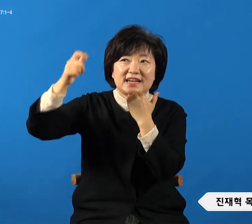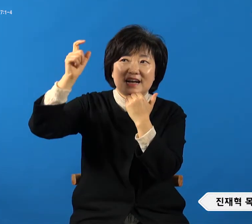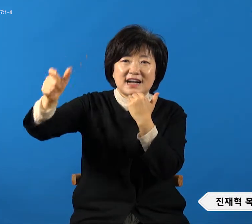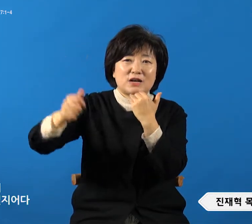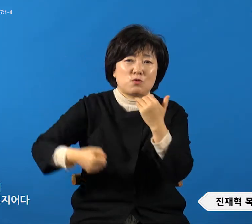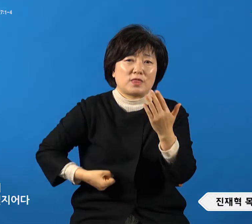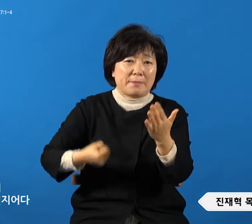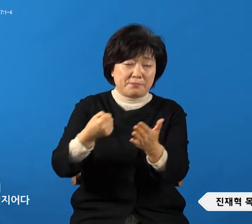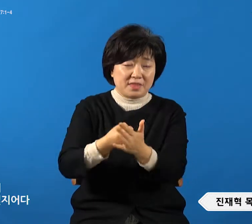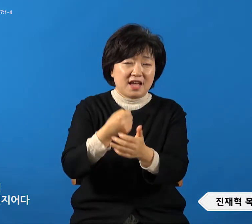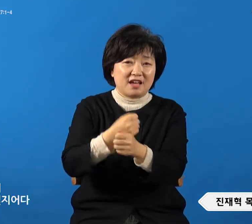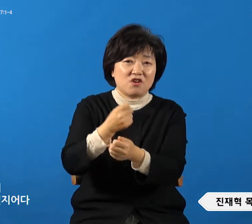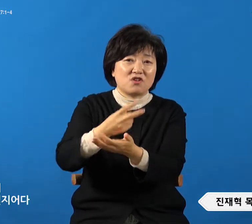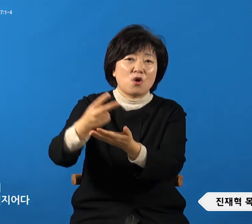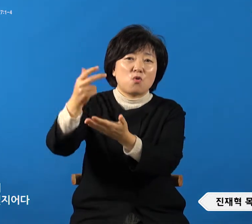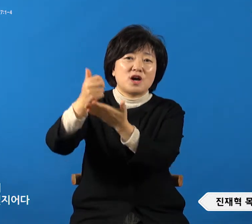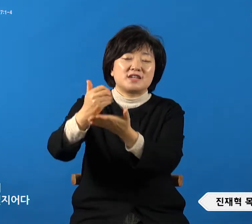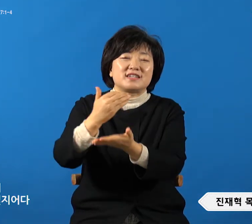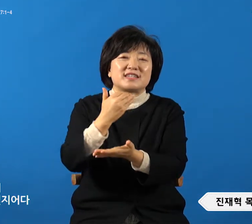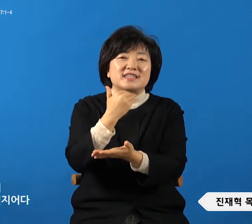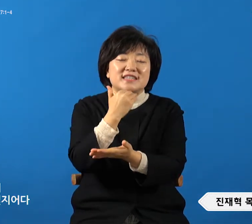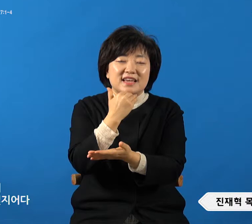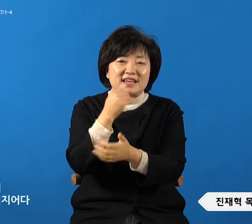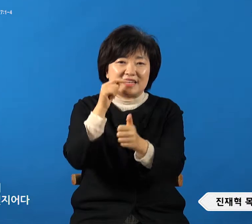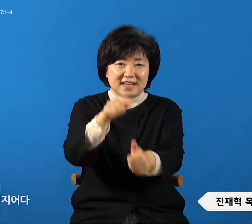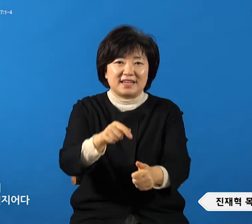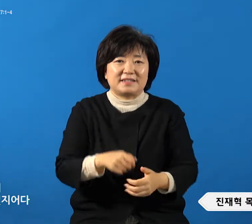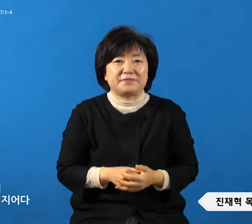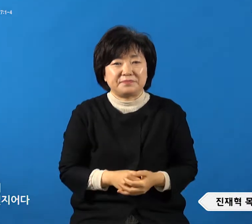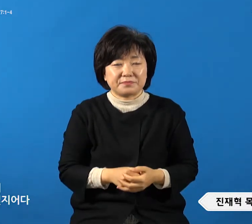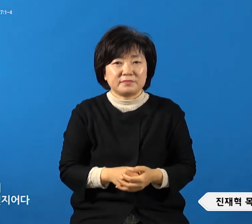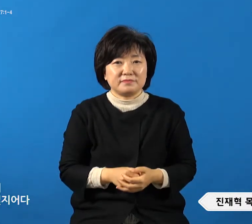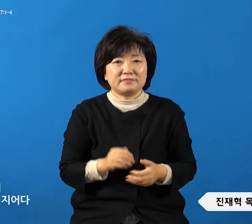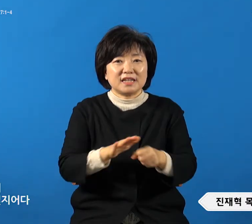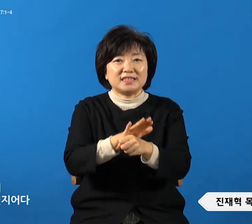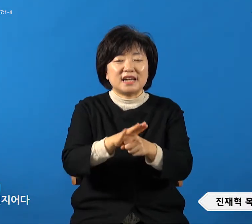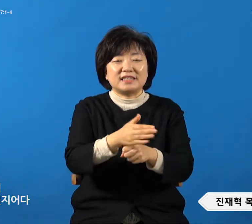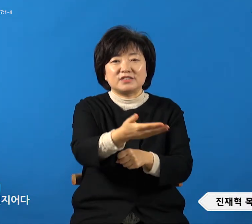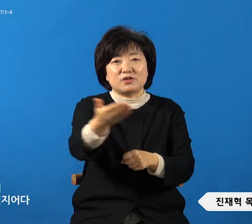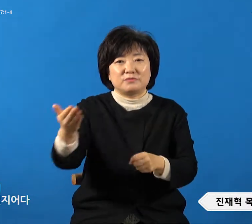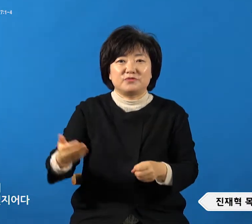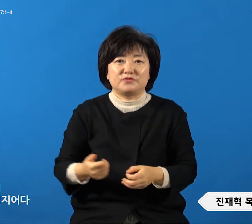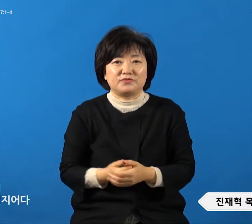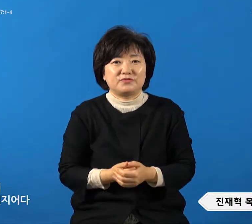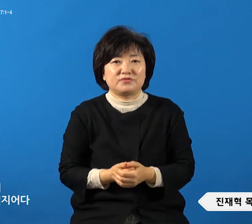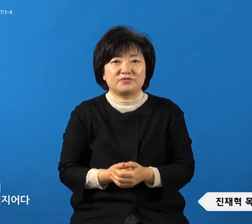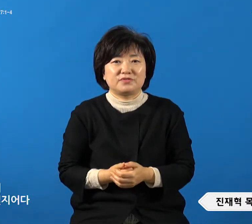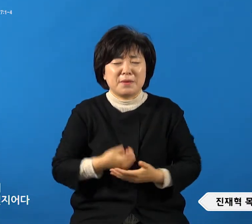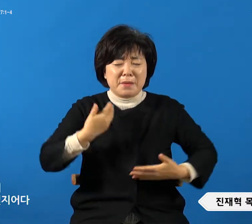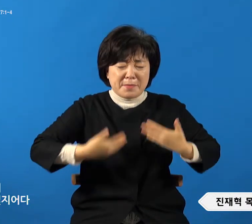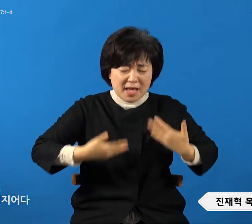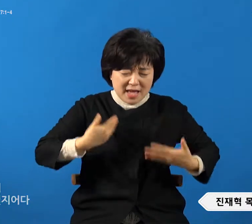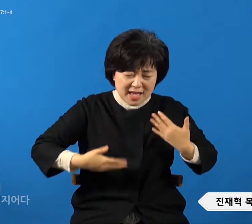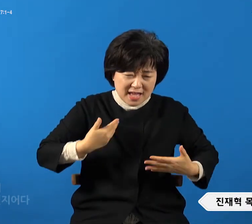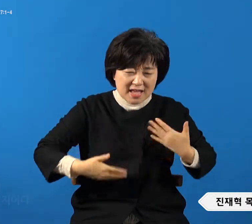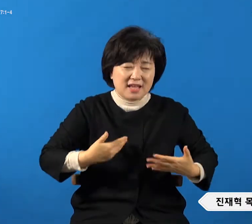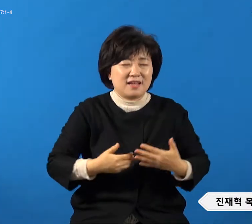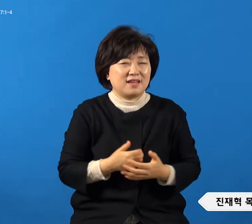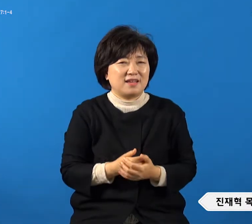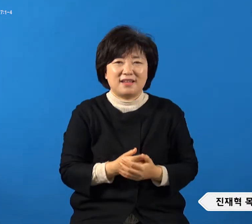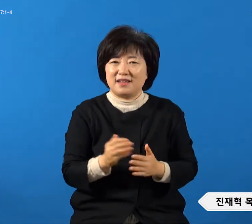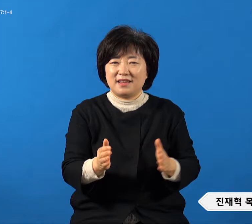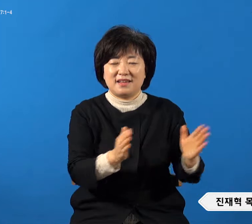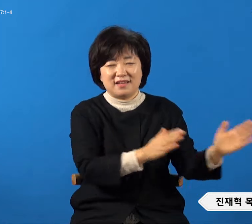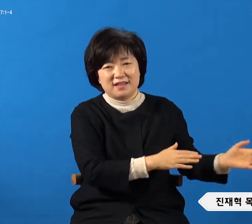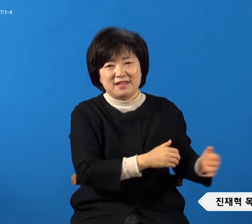강하고 담대하여 여호와를 기다릴지어다. 사랑하는 여러분, 바쁜 일정 가운데,